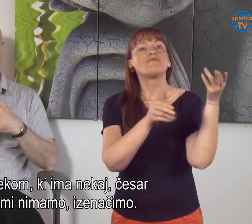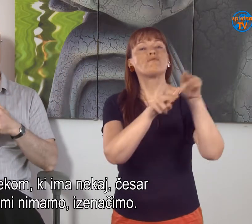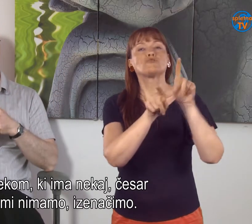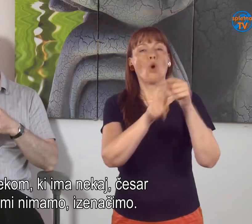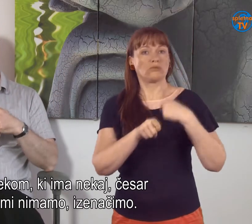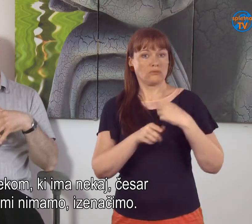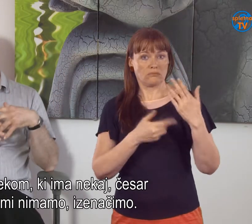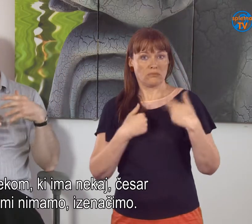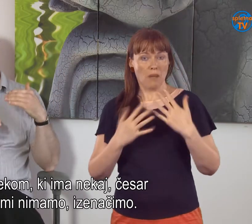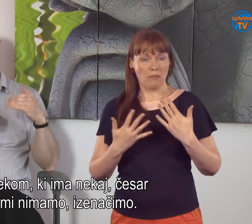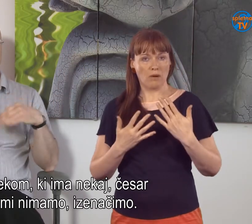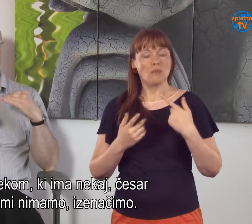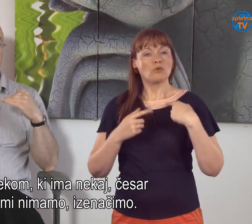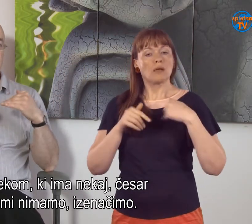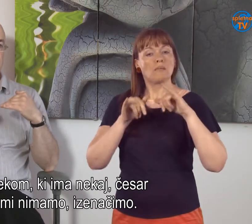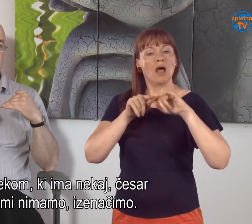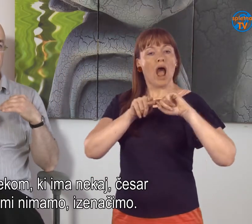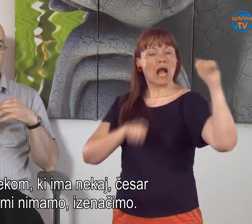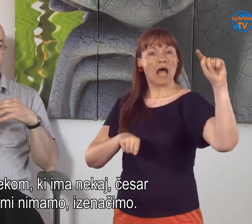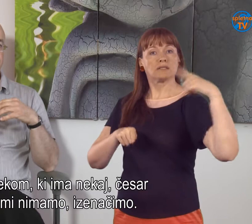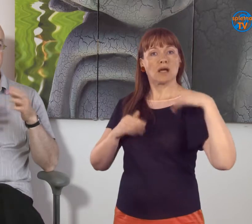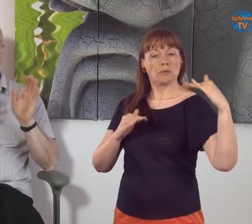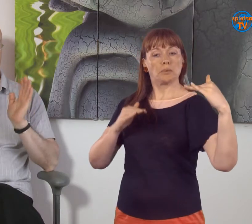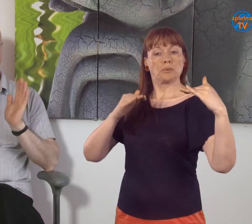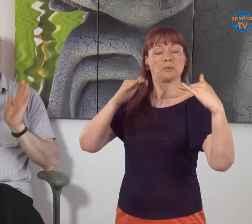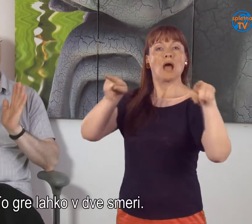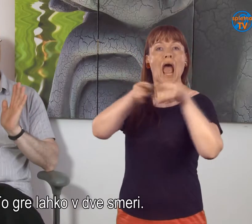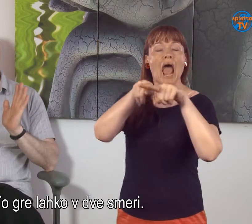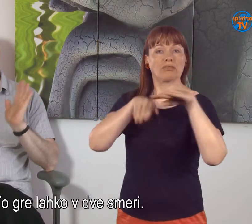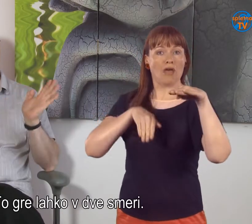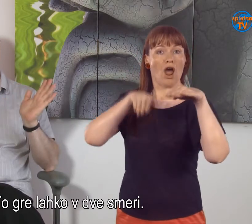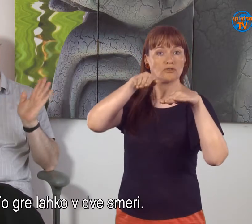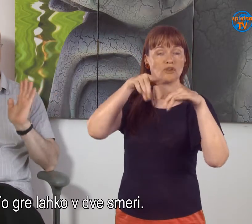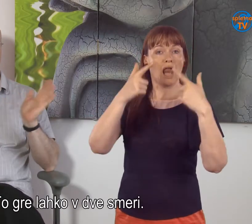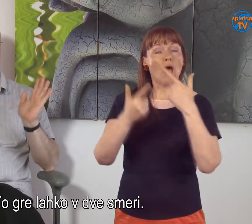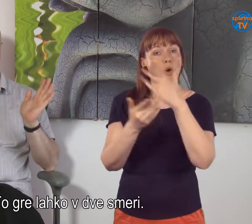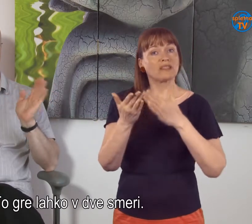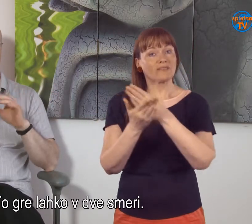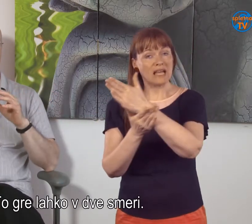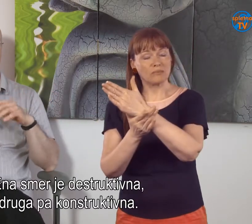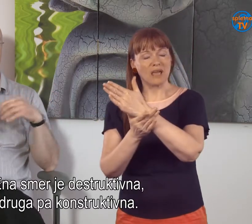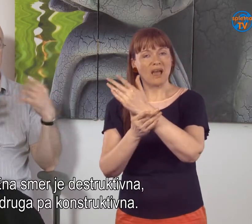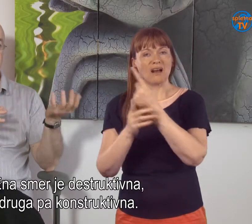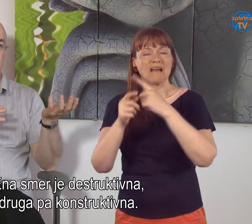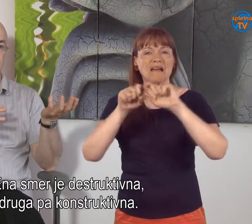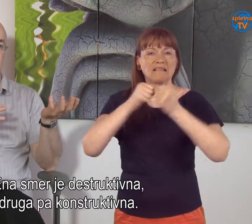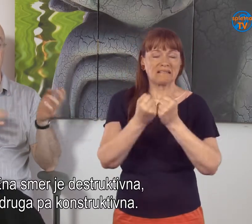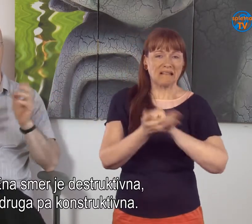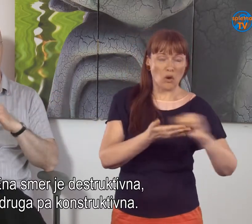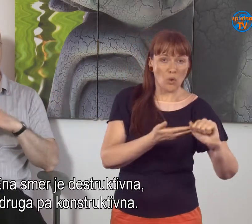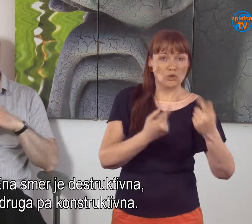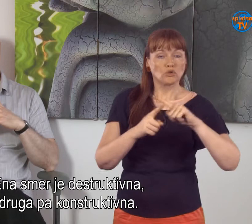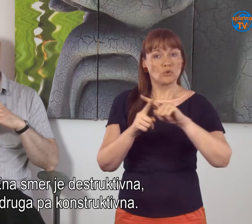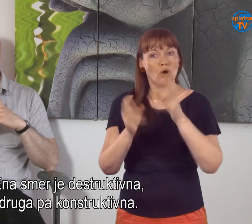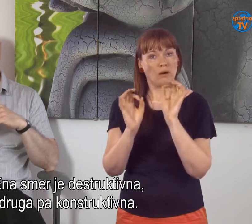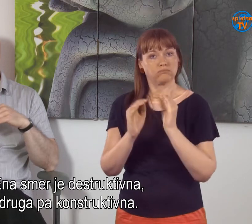mi nimamo, da to razliko izenačimo. Zdaj lahko to gre v dve smeri. Ena smer je destruktivna, druga